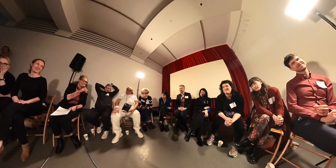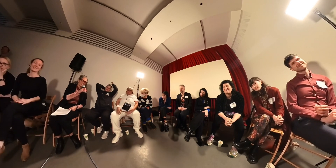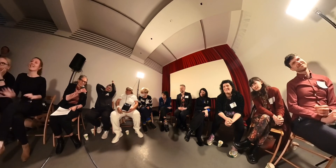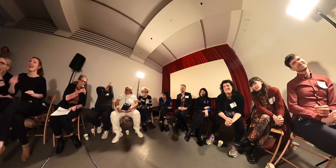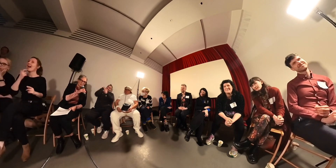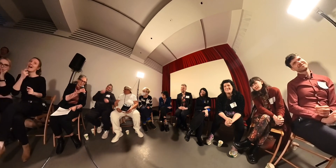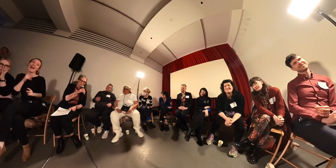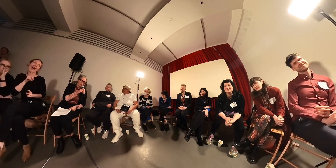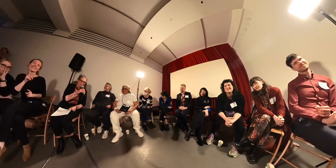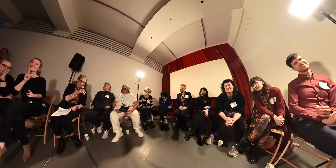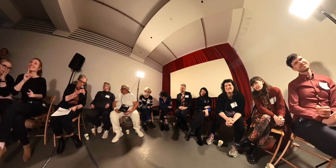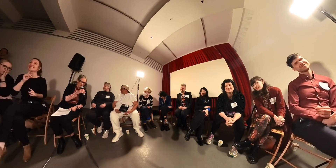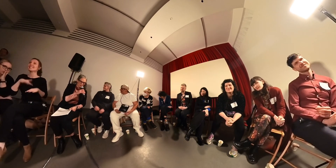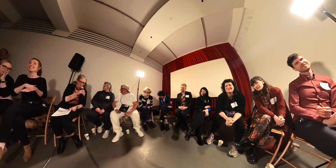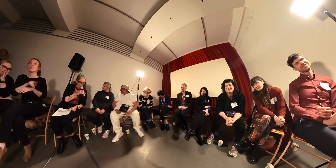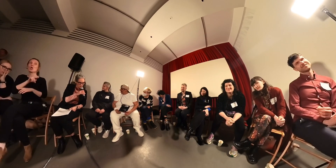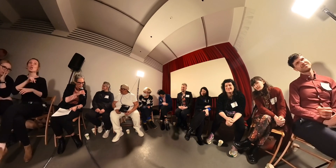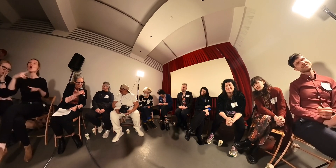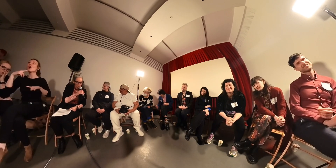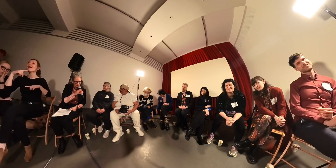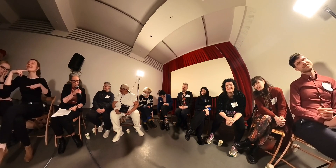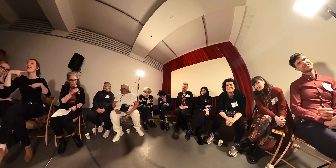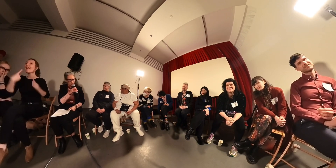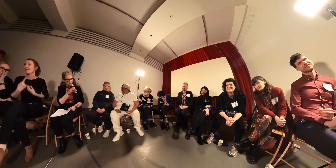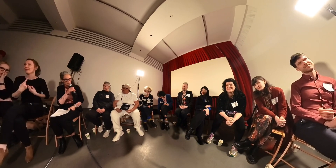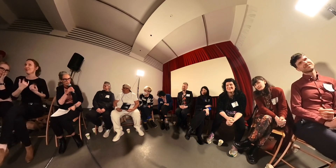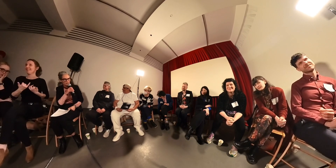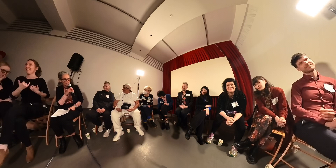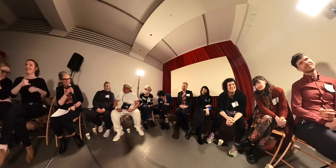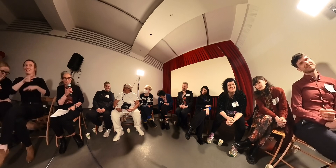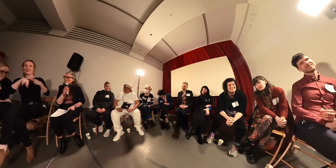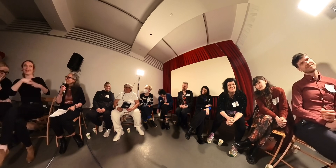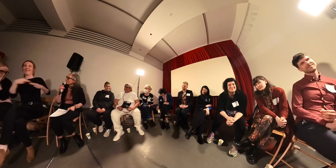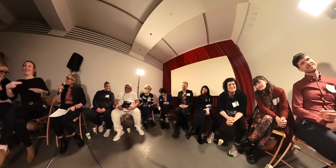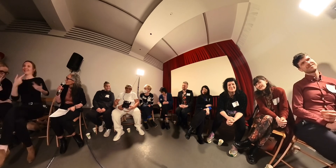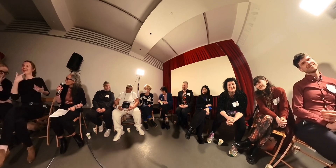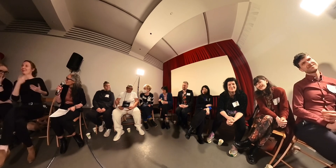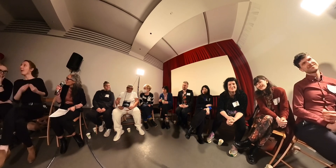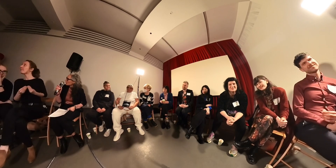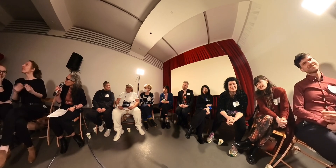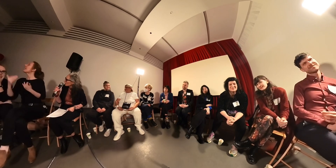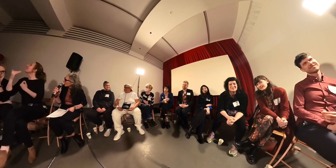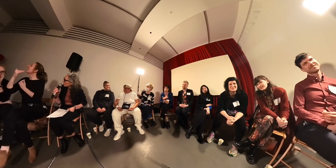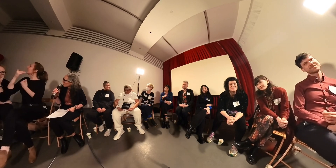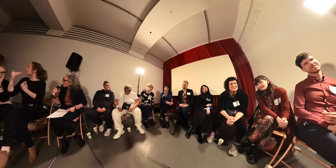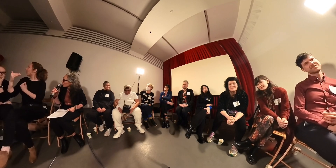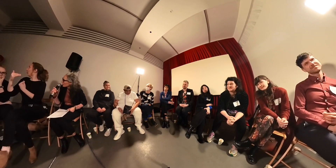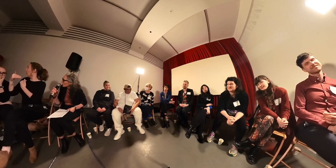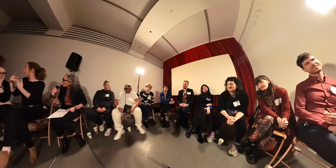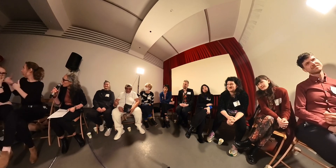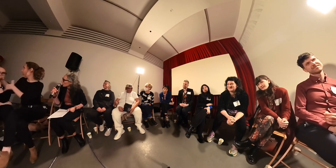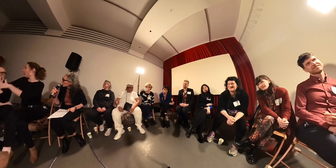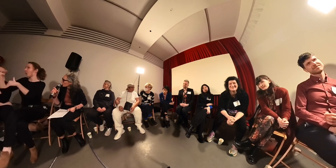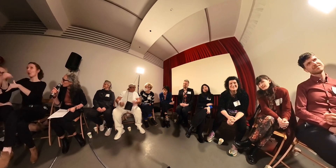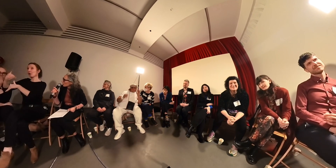To je asi ta nejlepší zpětná vazba, kterou jsme mohli dostat. Já děkuji všem, kteří